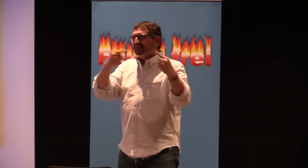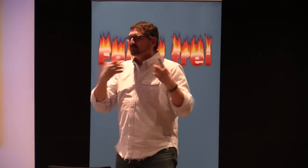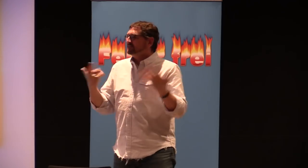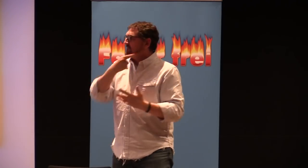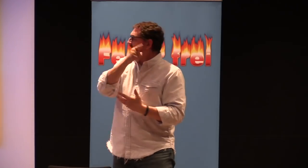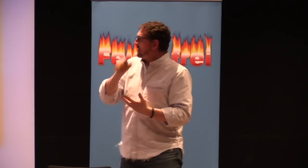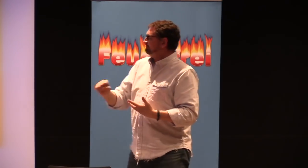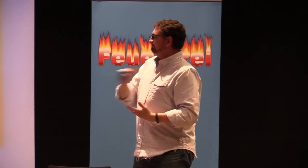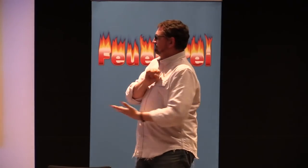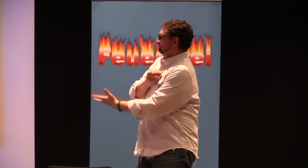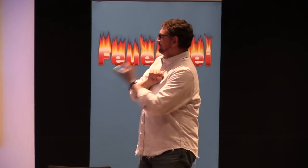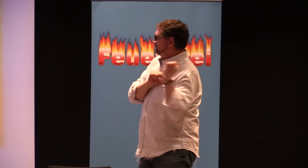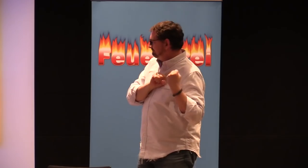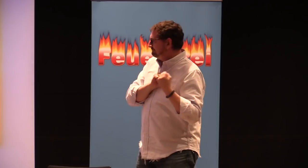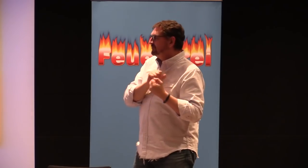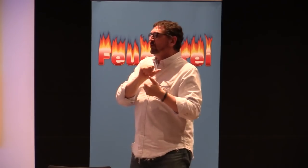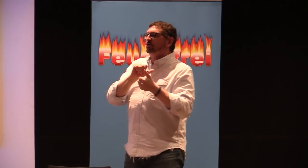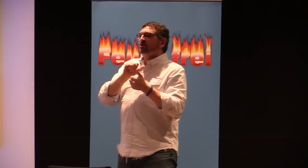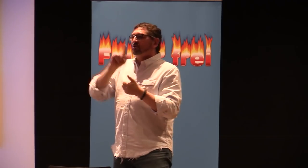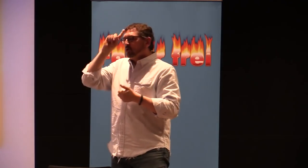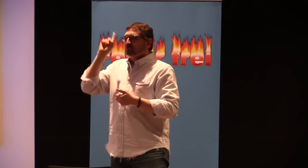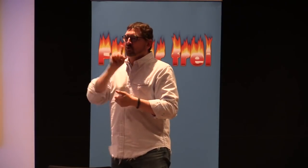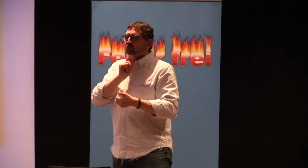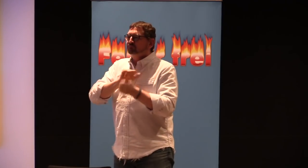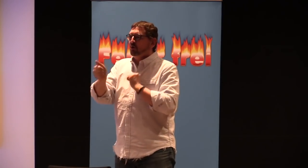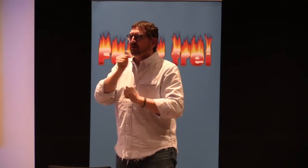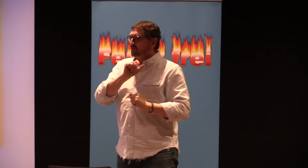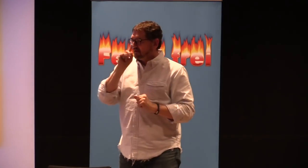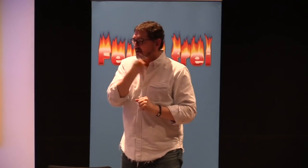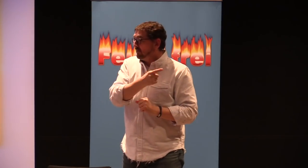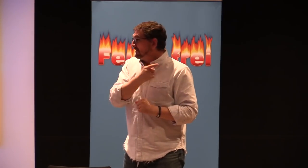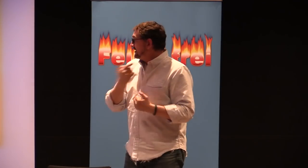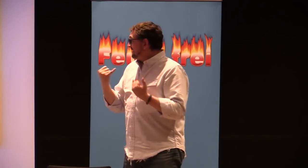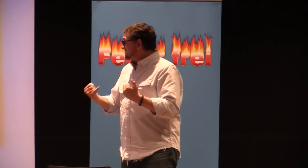ein bisschen lernen. Wir haben auch gefragt, ob Sie irgendwelche